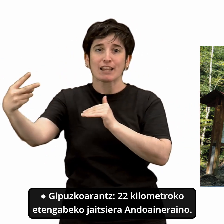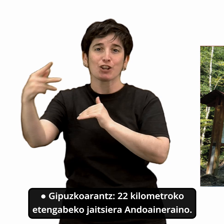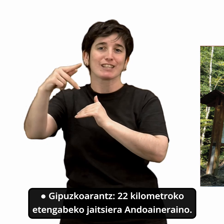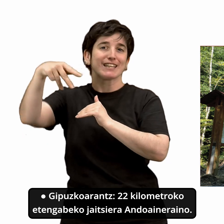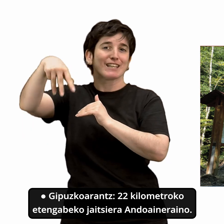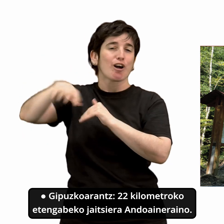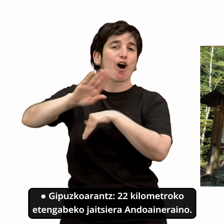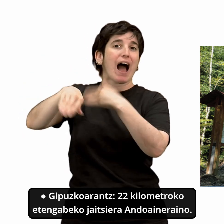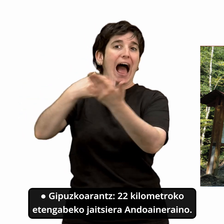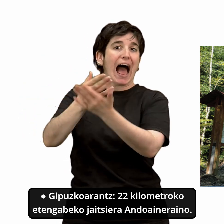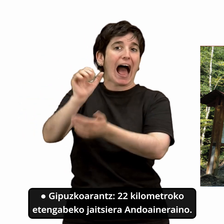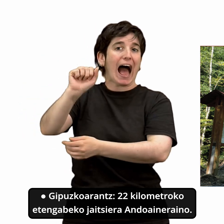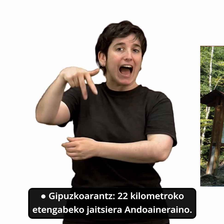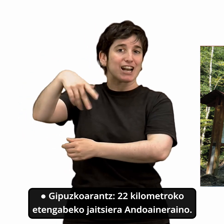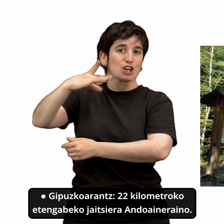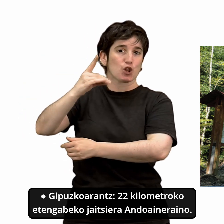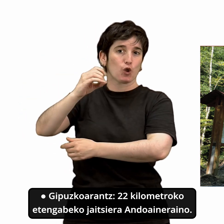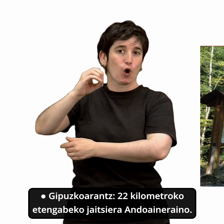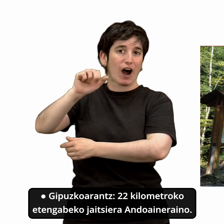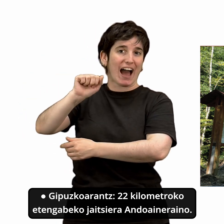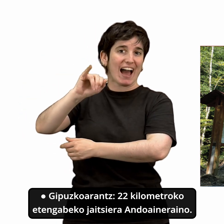etengabeko jaitsiera Andoaineraino.